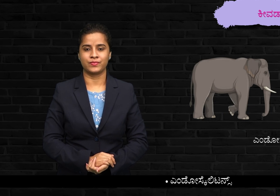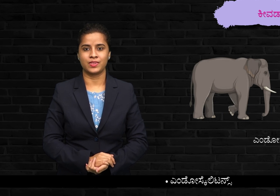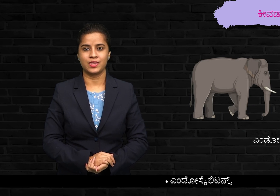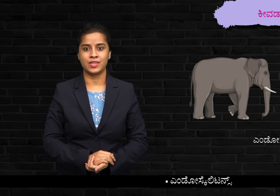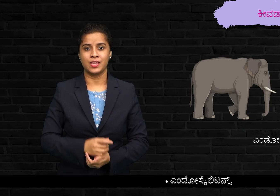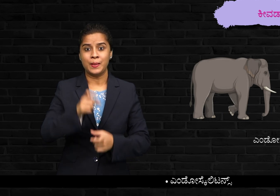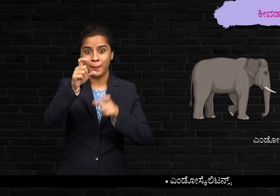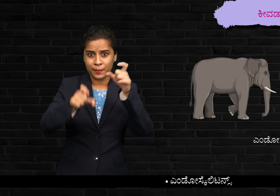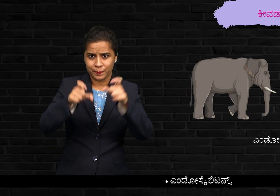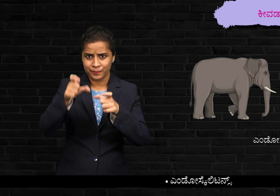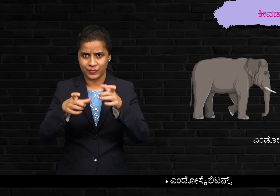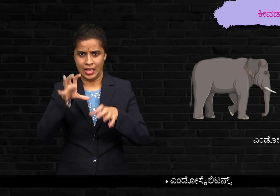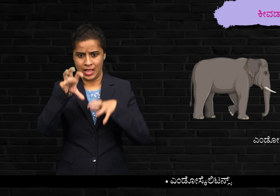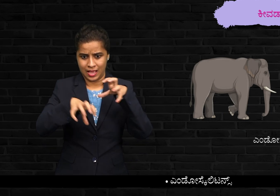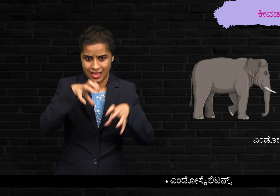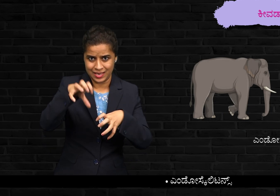ಎಂಡೋಸ್ಕೆಲಿಟನ್ಸ್,